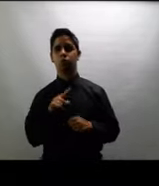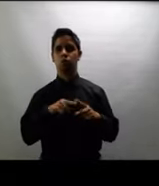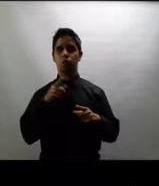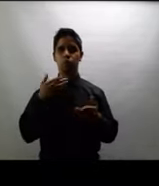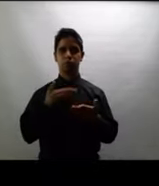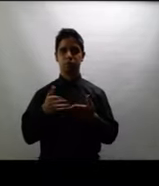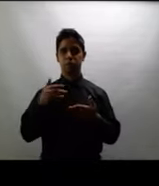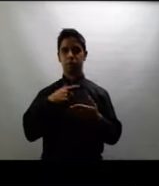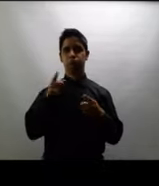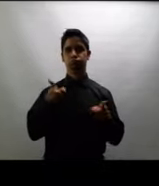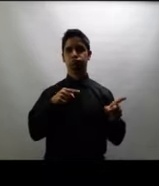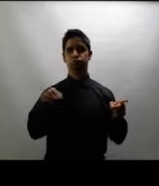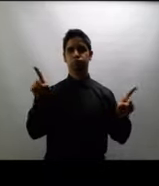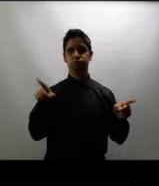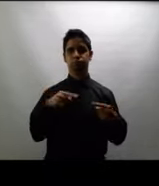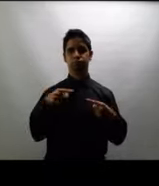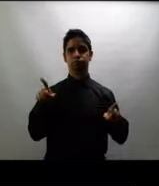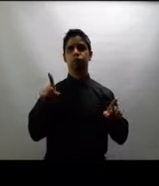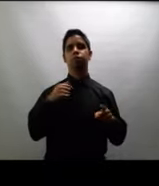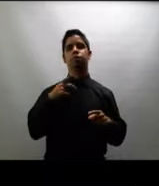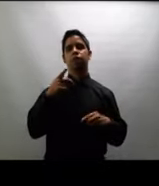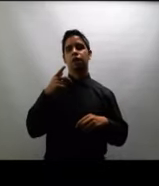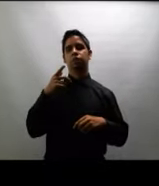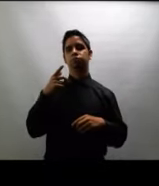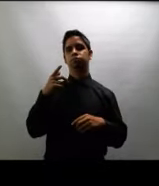octubre, vienen los atletas Arte Fusión.